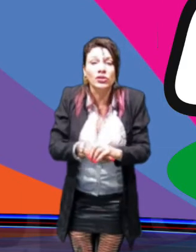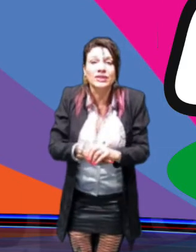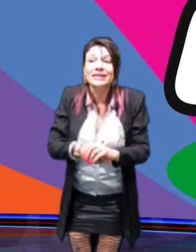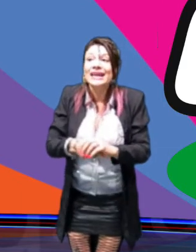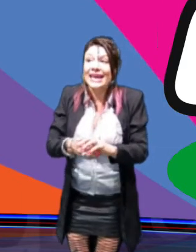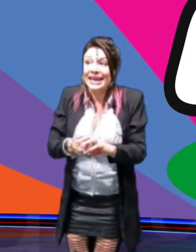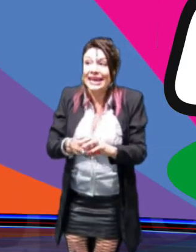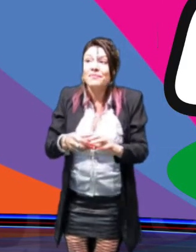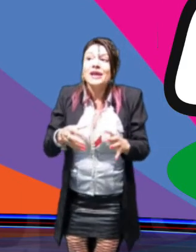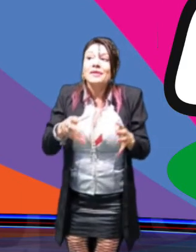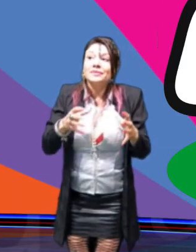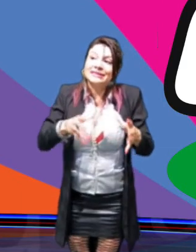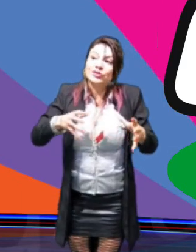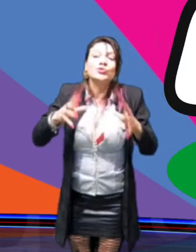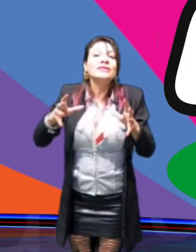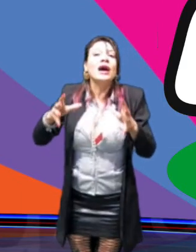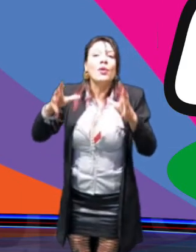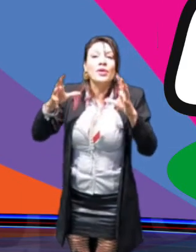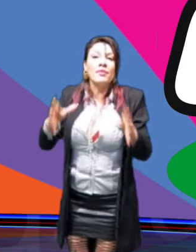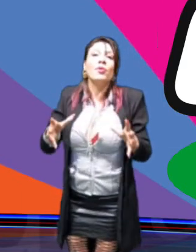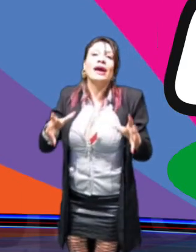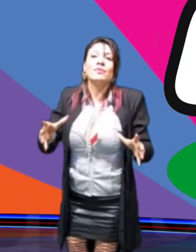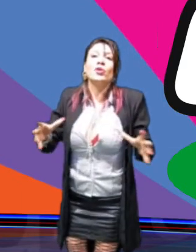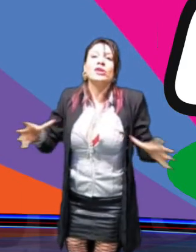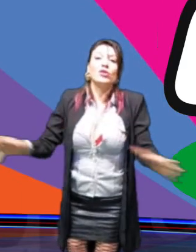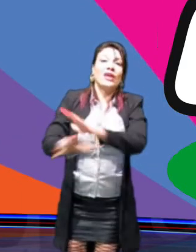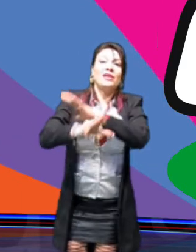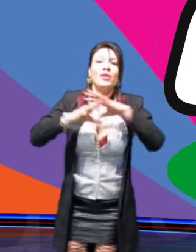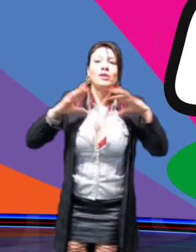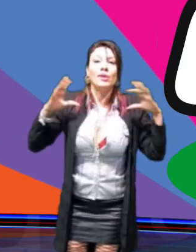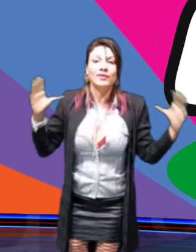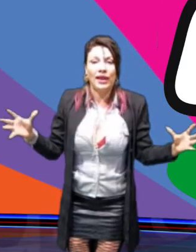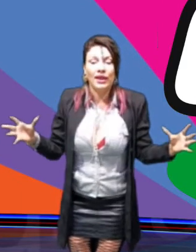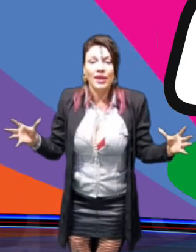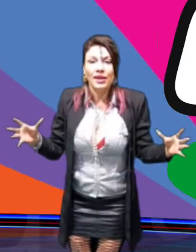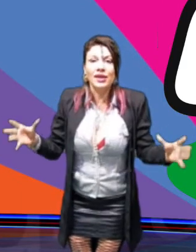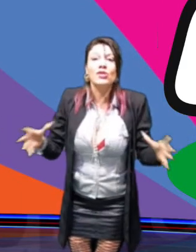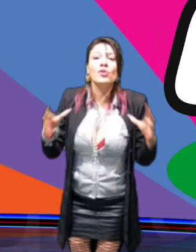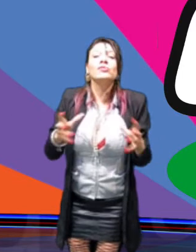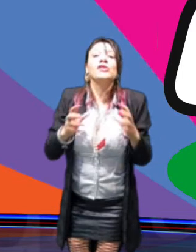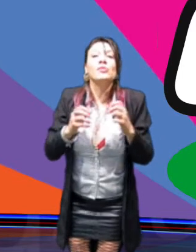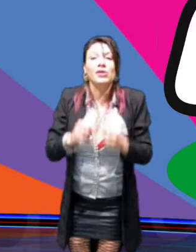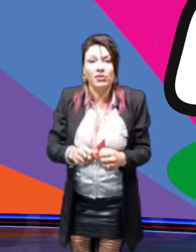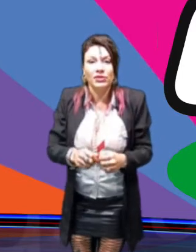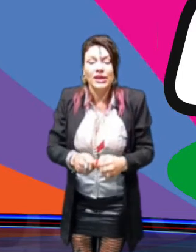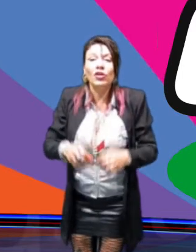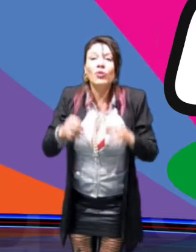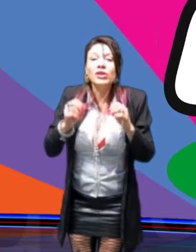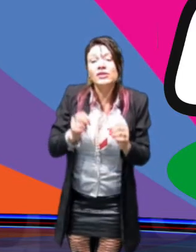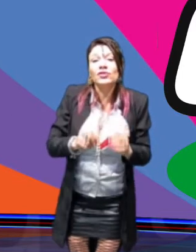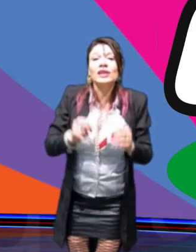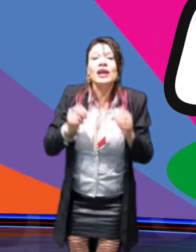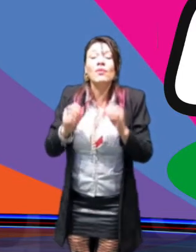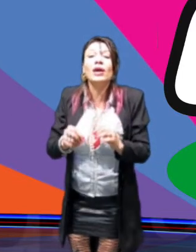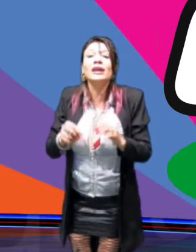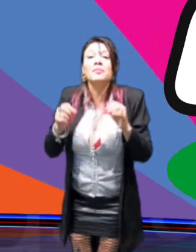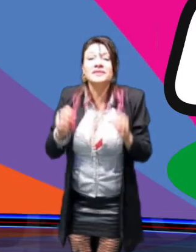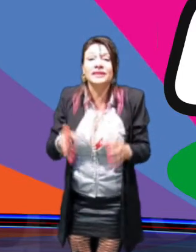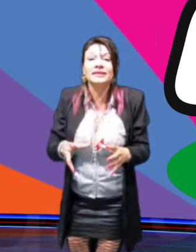entonces es que se suscita una época de mosquitos a nivel universal y no es un dato menor. Los mosquitos y las